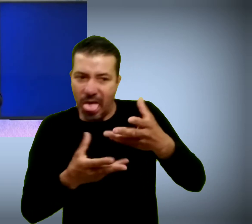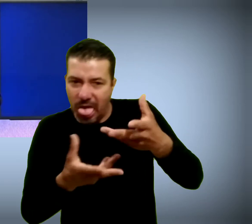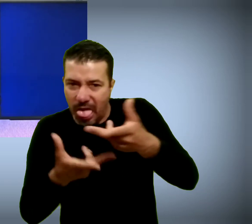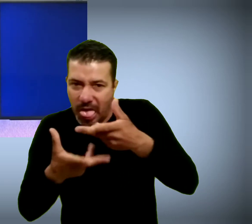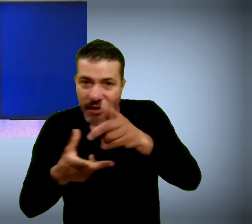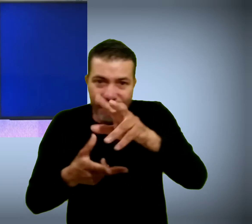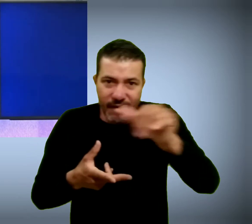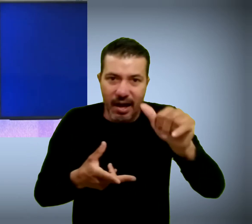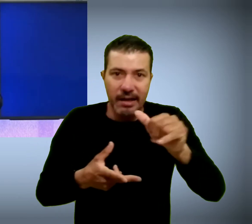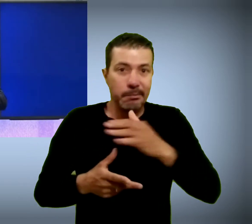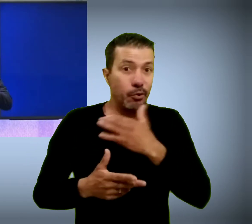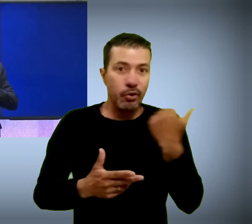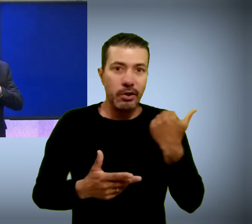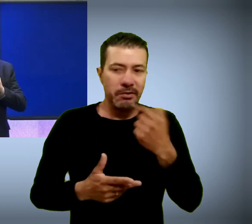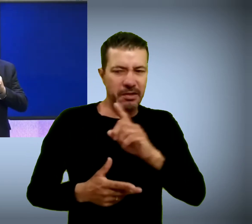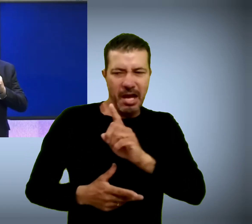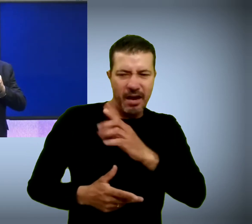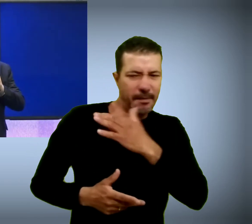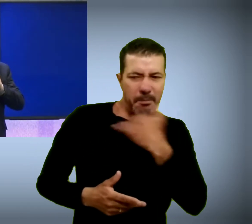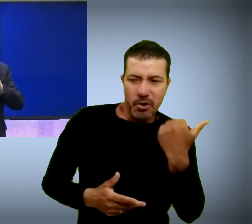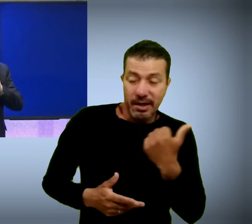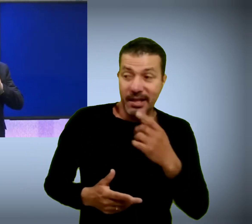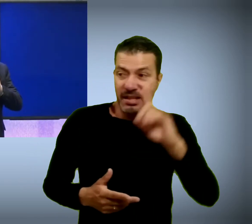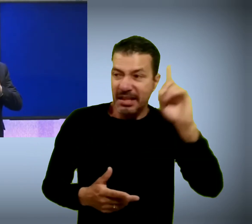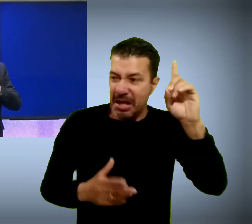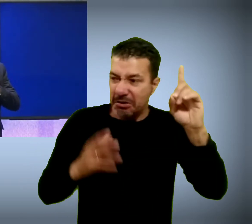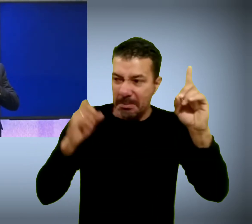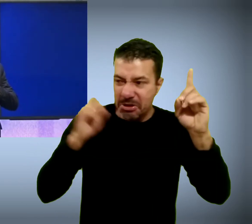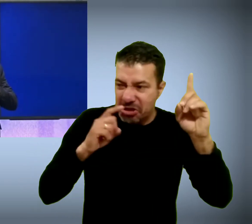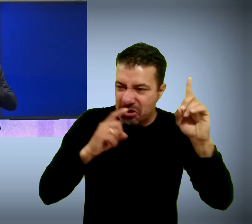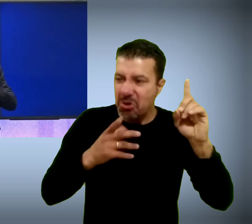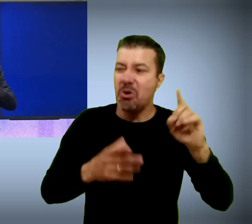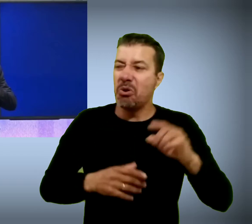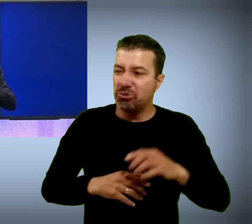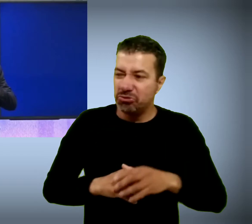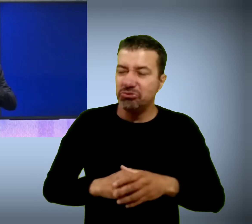você vai morrer, mas você não vai morrer. Deus é mentiroso.